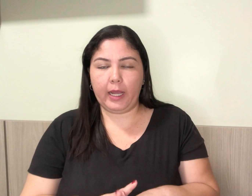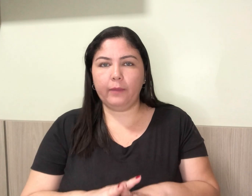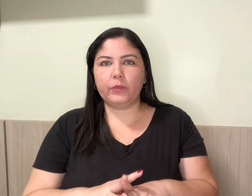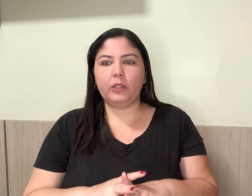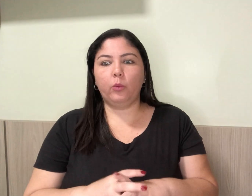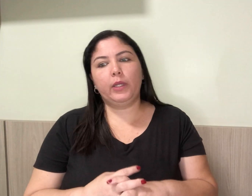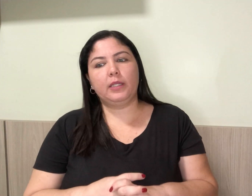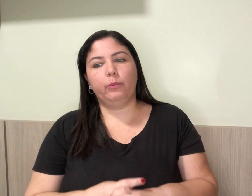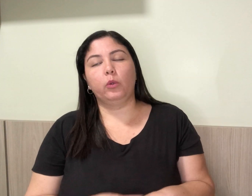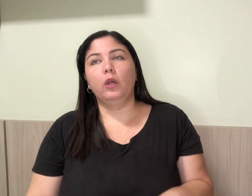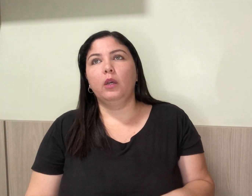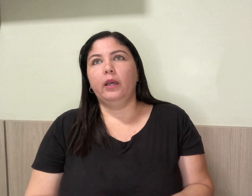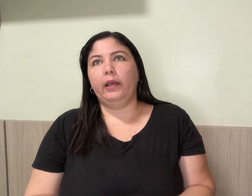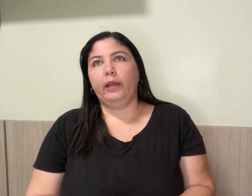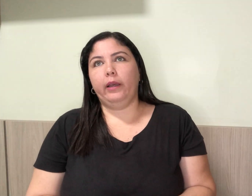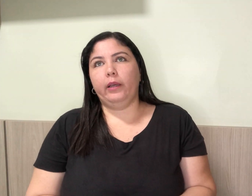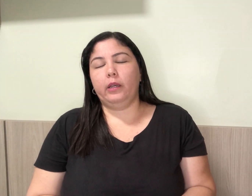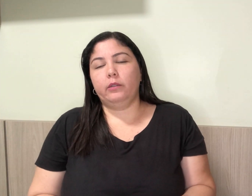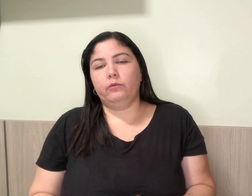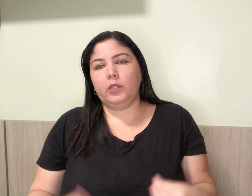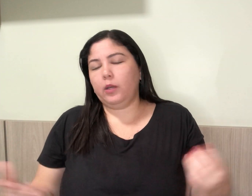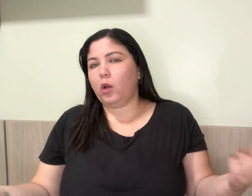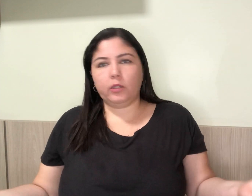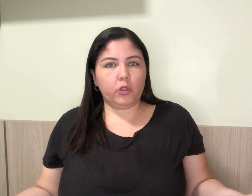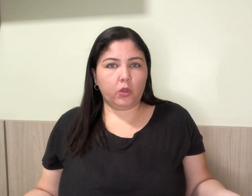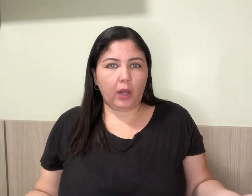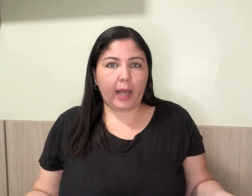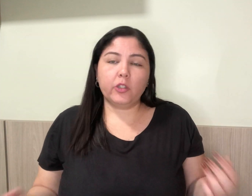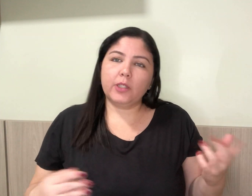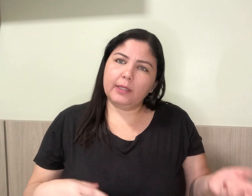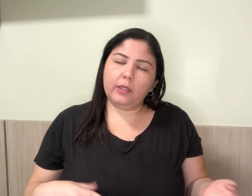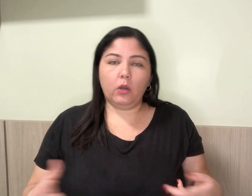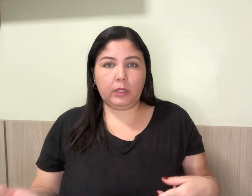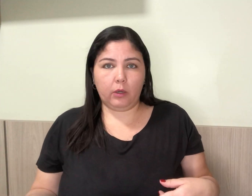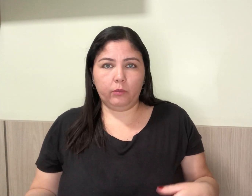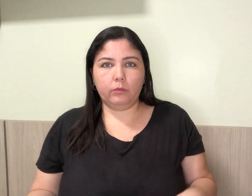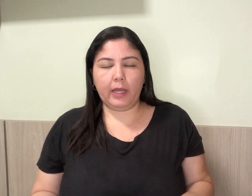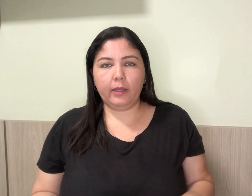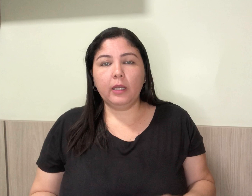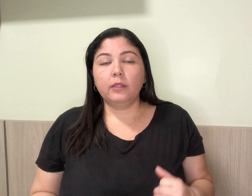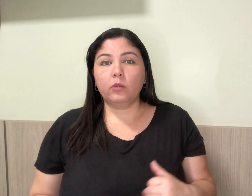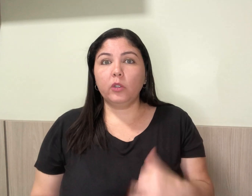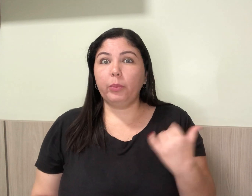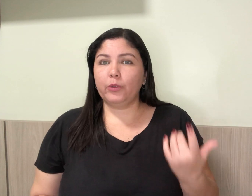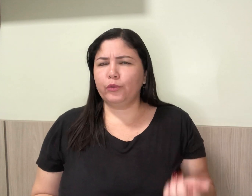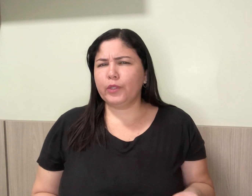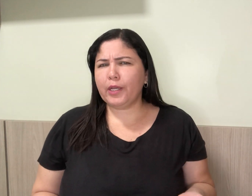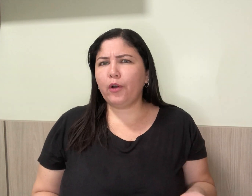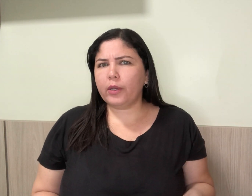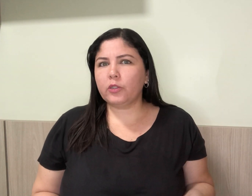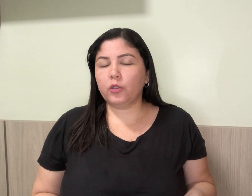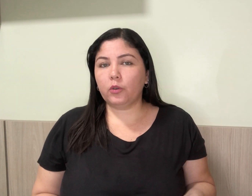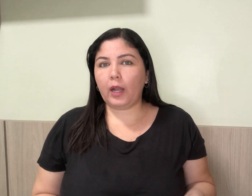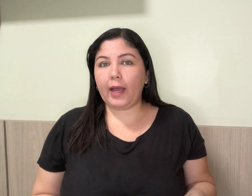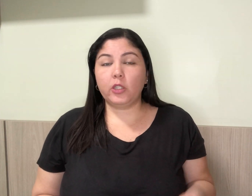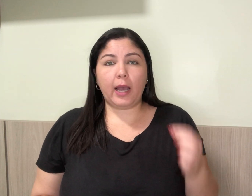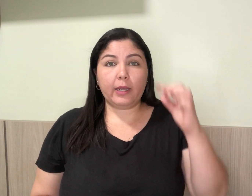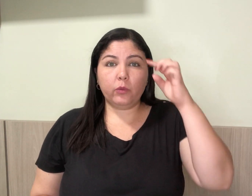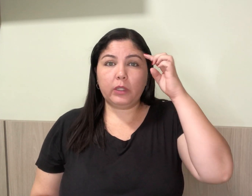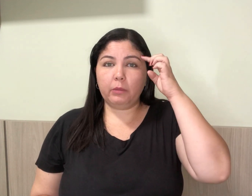né? Então, por exemplo, você gosta de chocolate? Sim ou não, né? Então, quando eu pergunto, você gosta de chocolate? Eu também